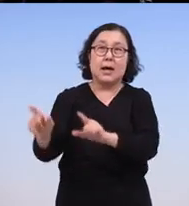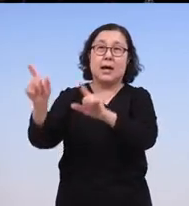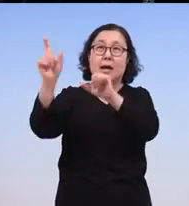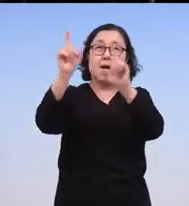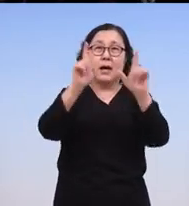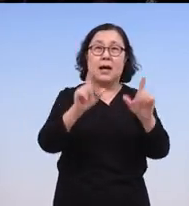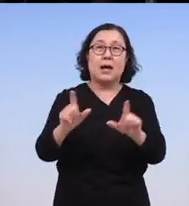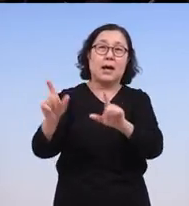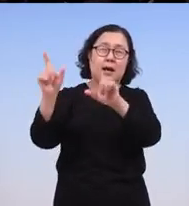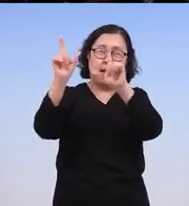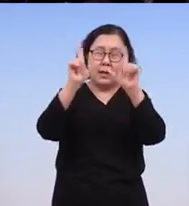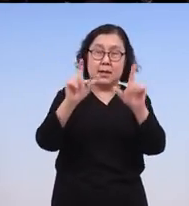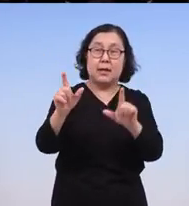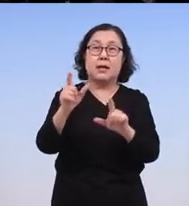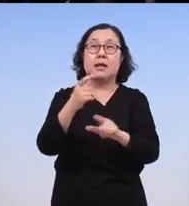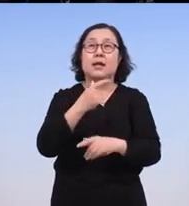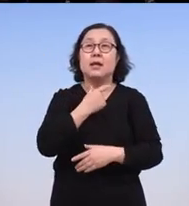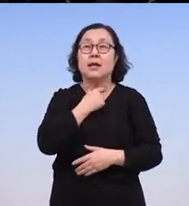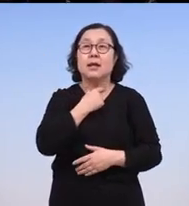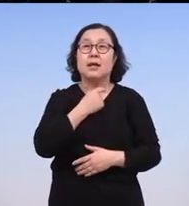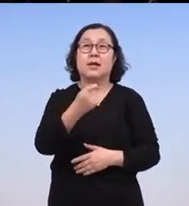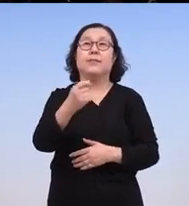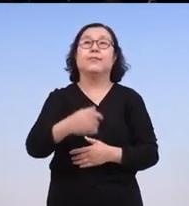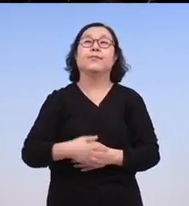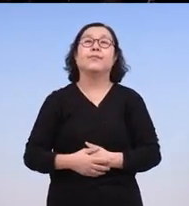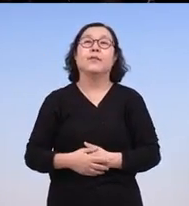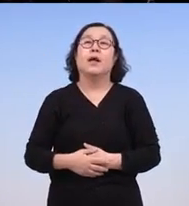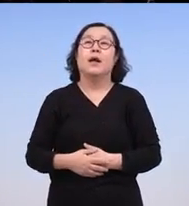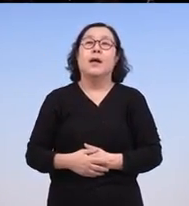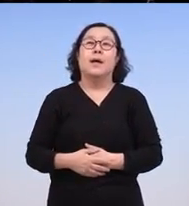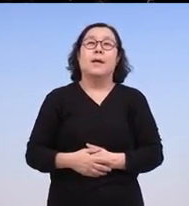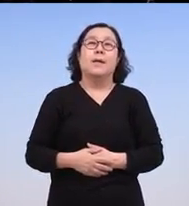함께 길이 살리.